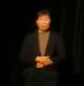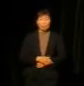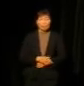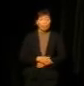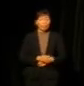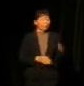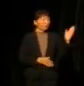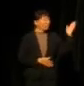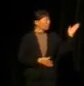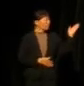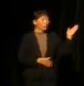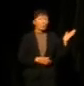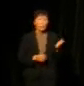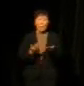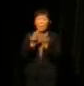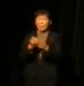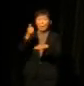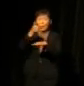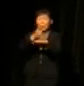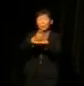これは校長室です。